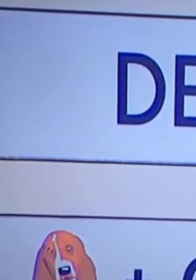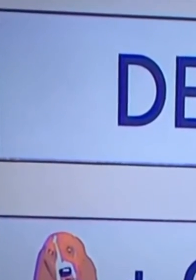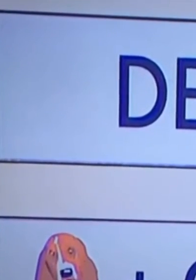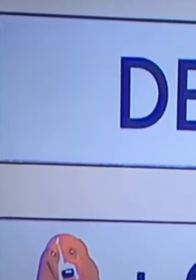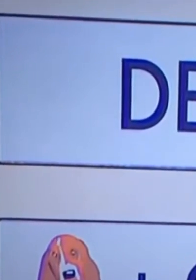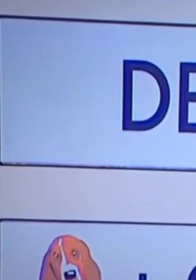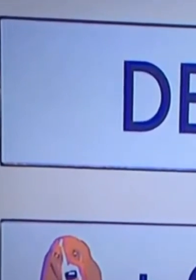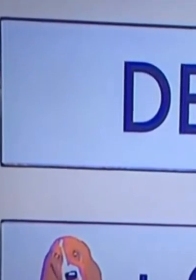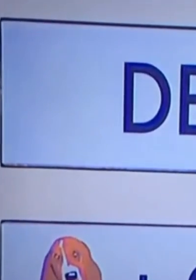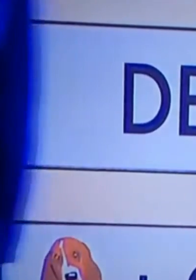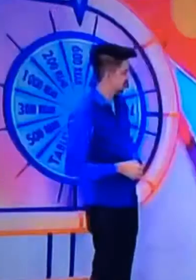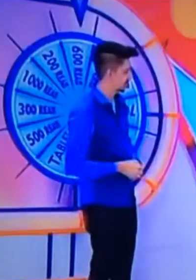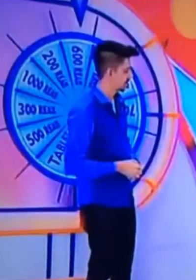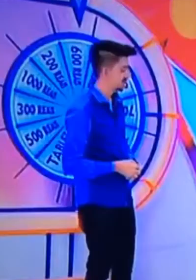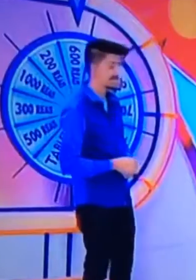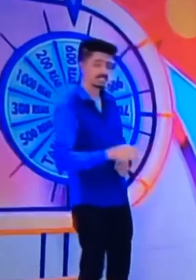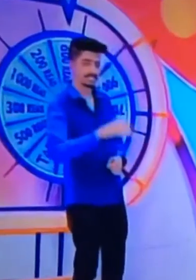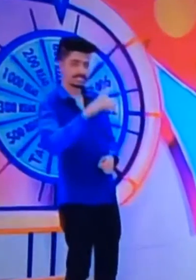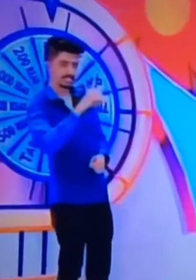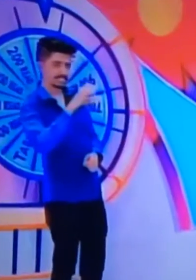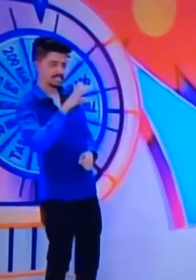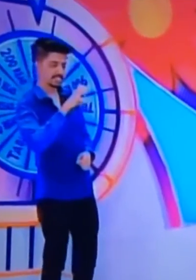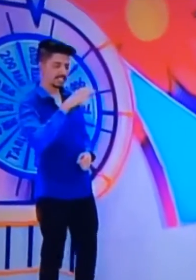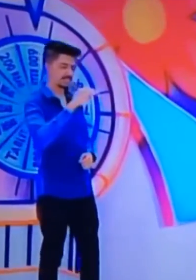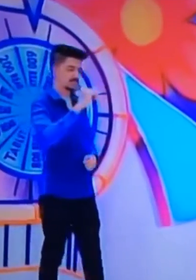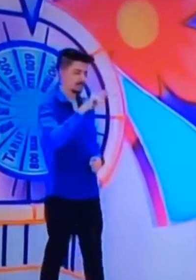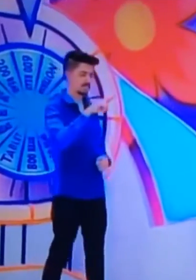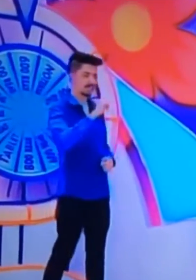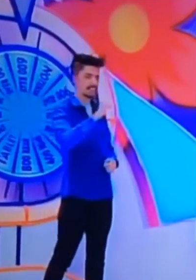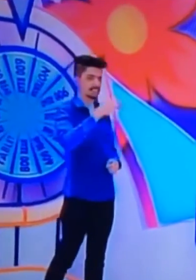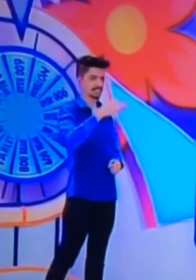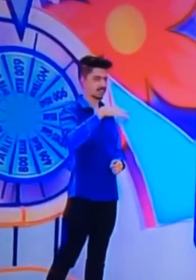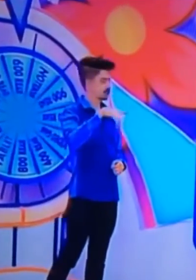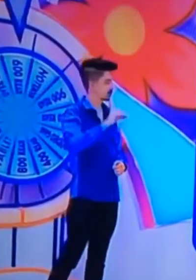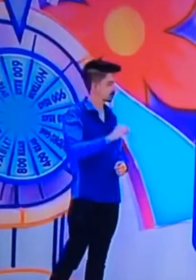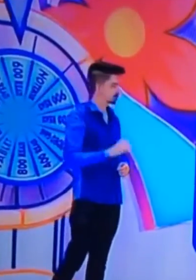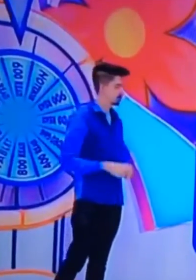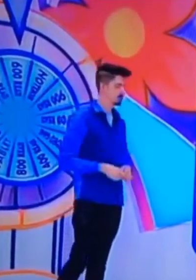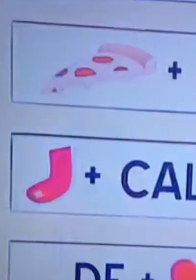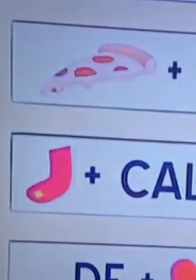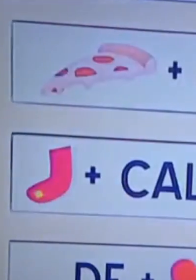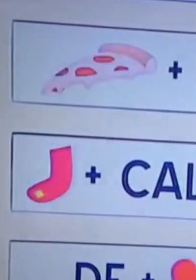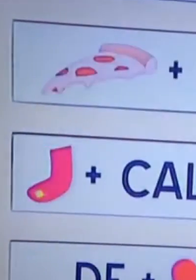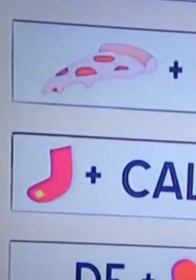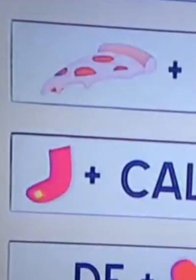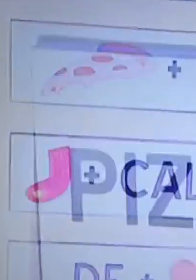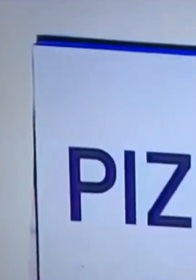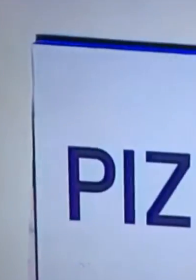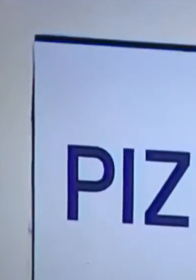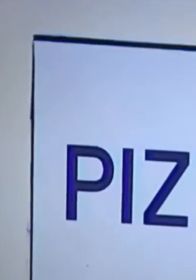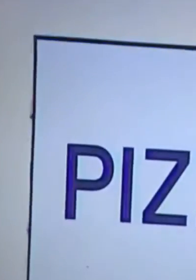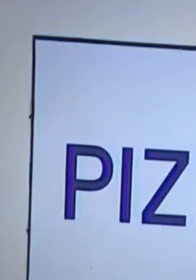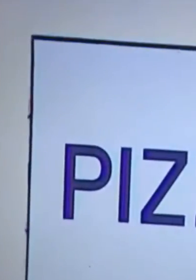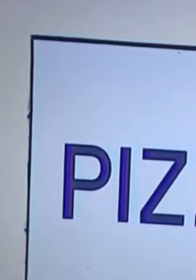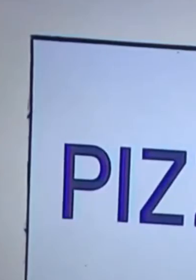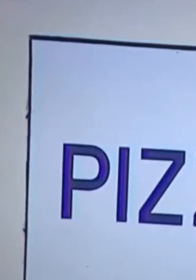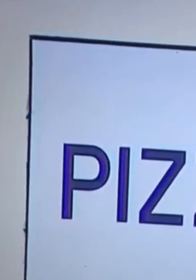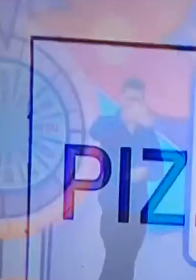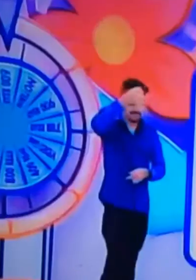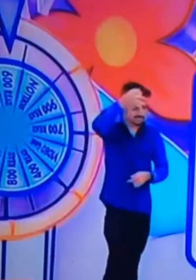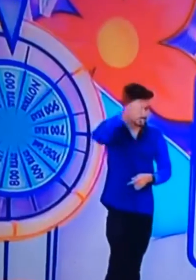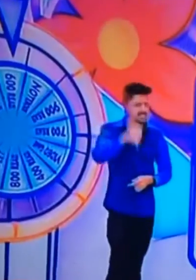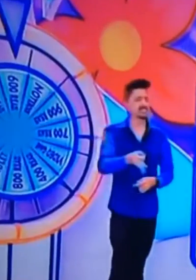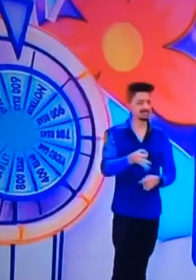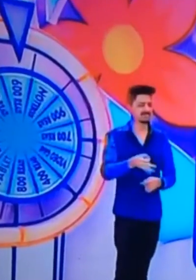Decoração. Fernando disse... Pizzaria. E ele super